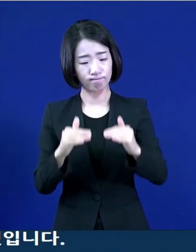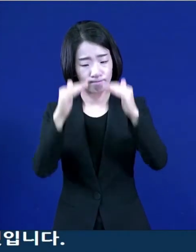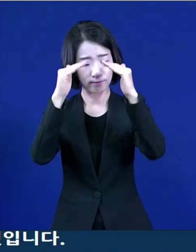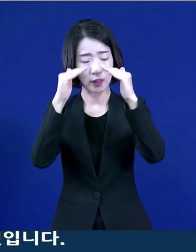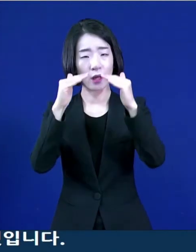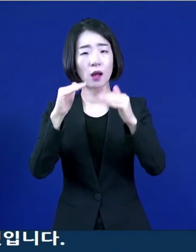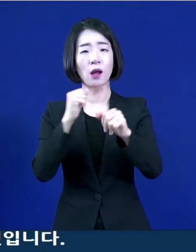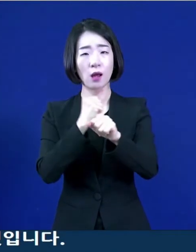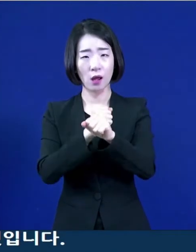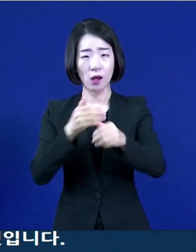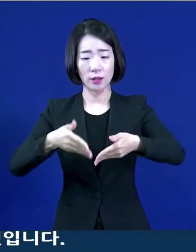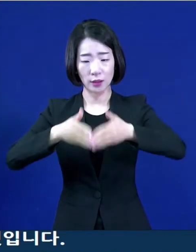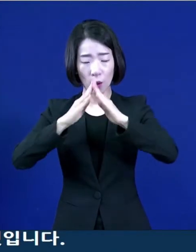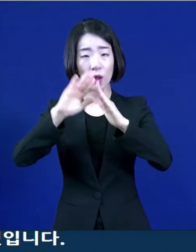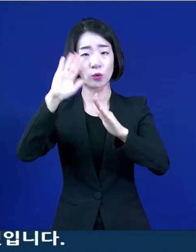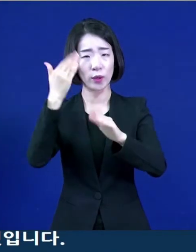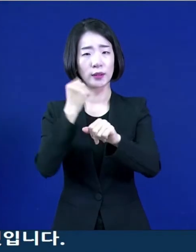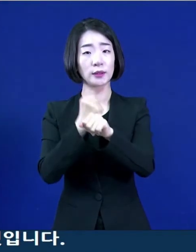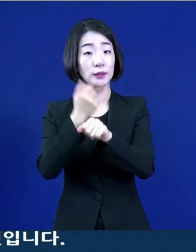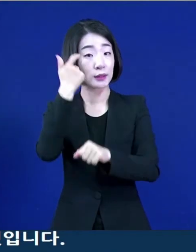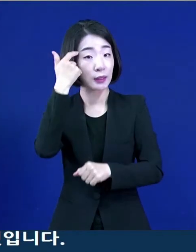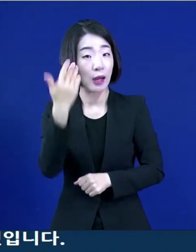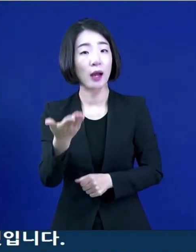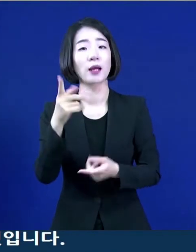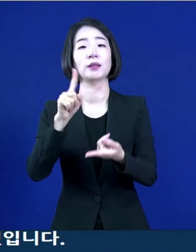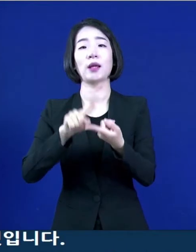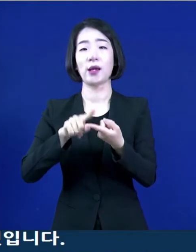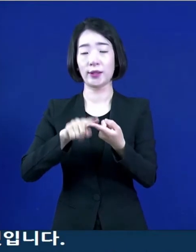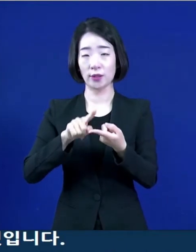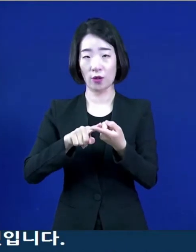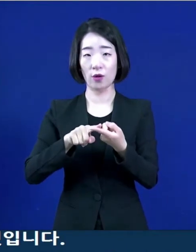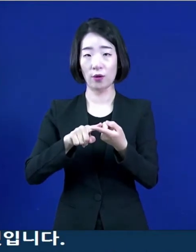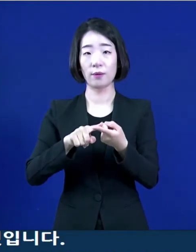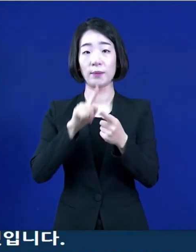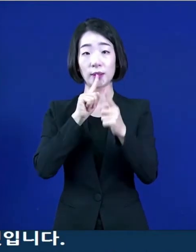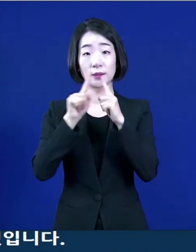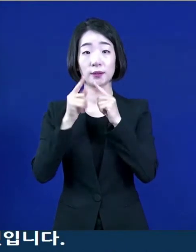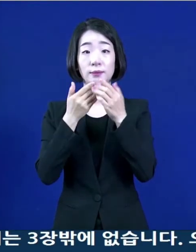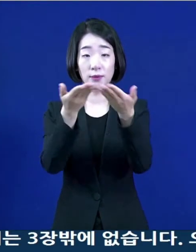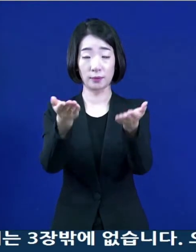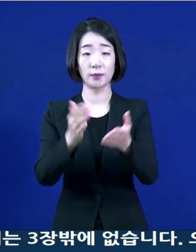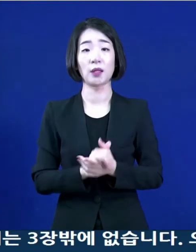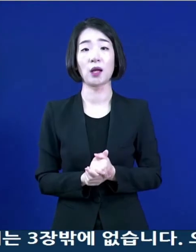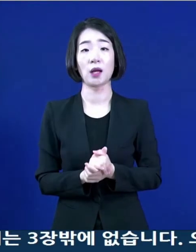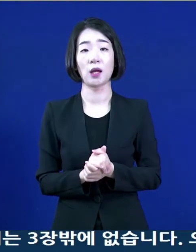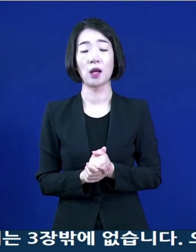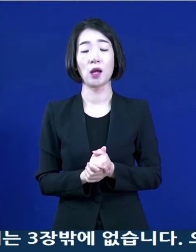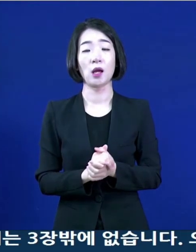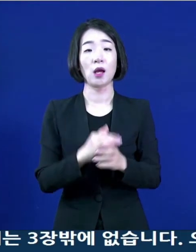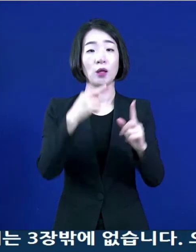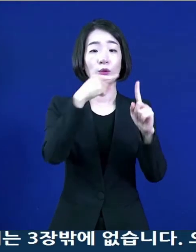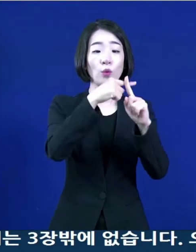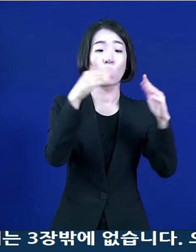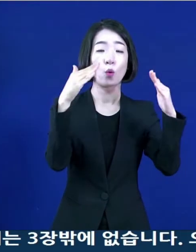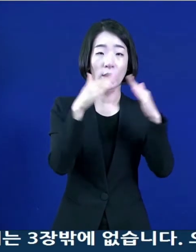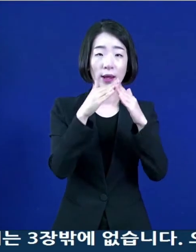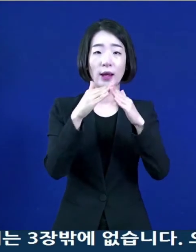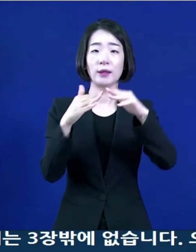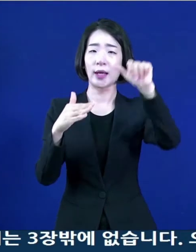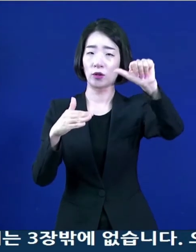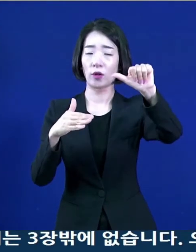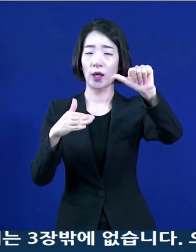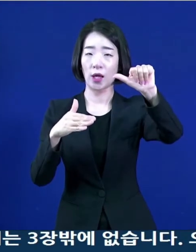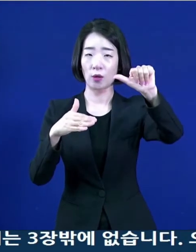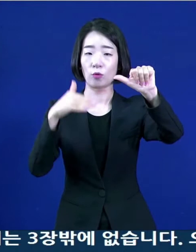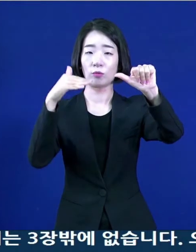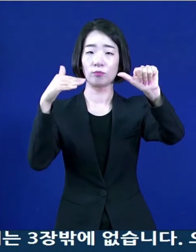속에 교회에 있는 성도들을 5 그룹으로 나눕니다. 나이가 좀 드신 남자분들,